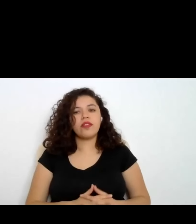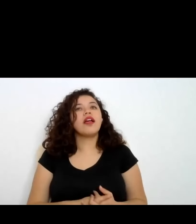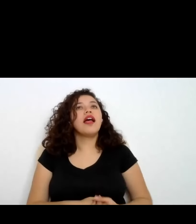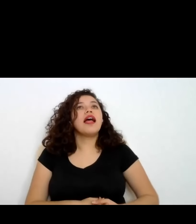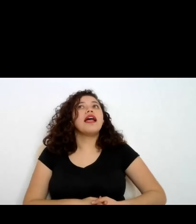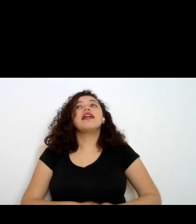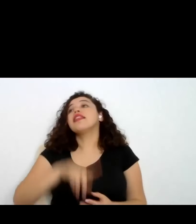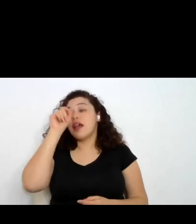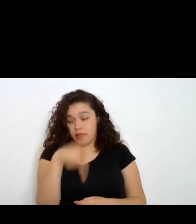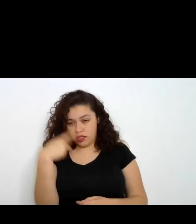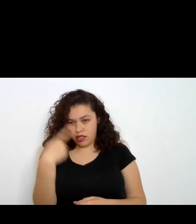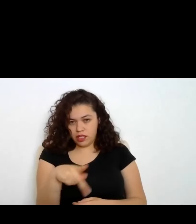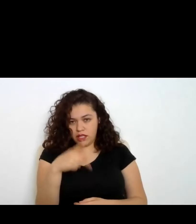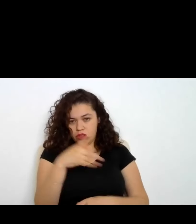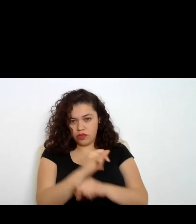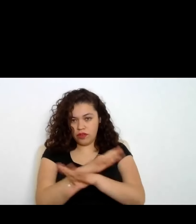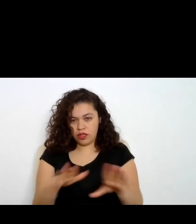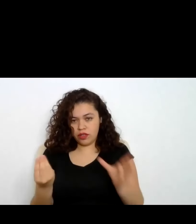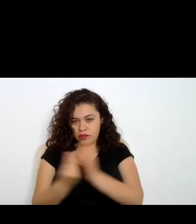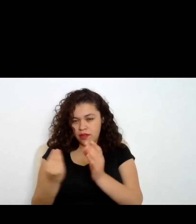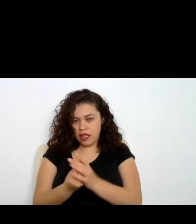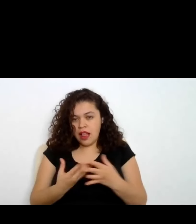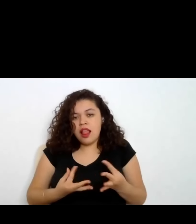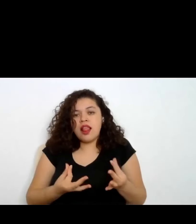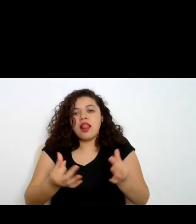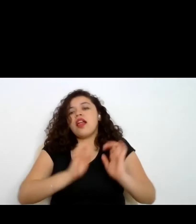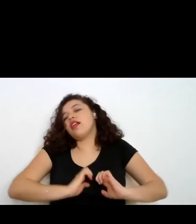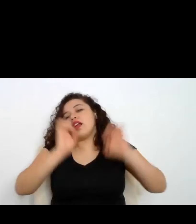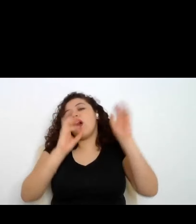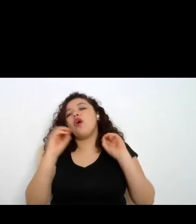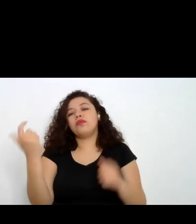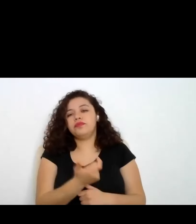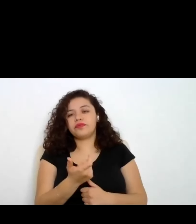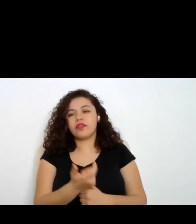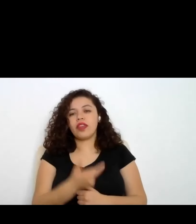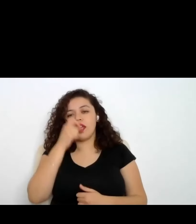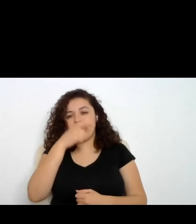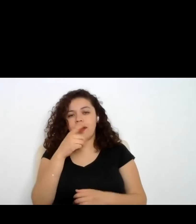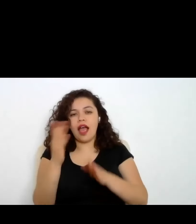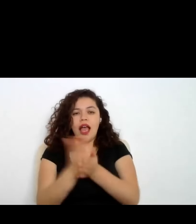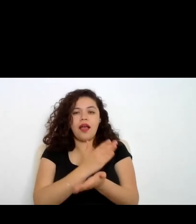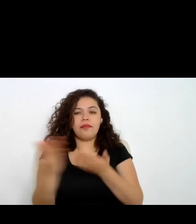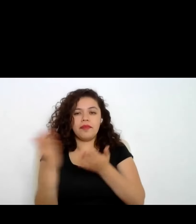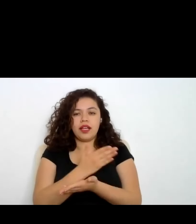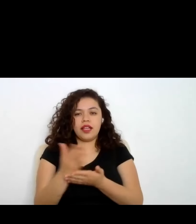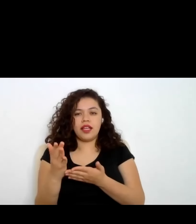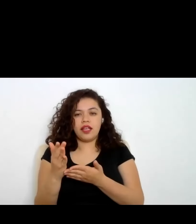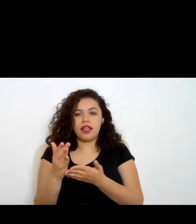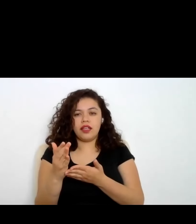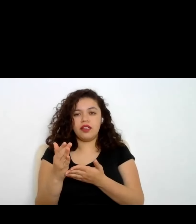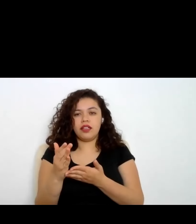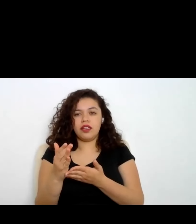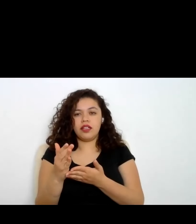si requiere recabar datos personales sensibles, patrimoniales o financieros, adicionales a aquellos que tenía en